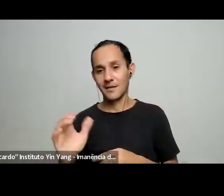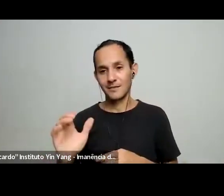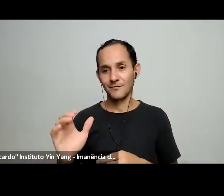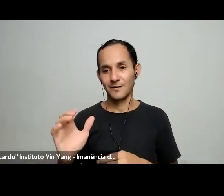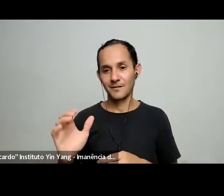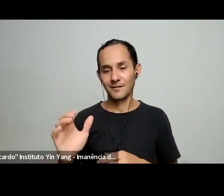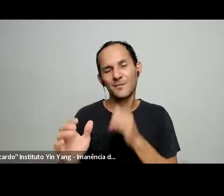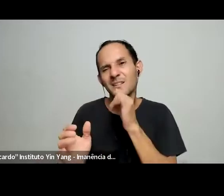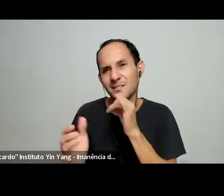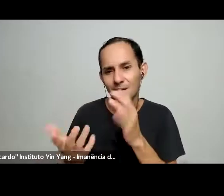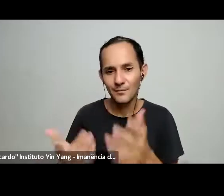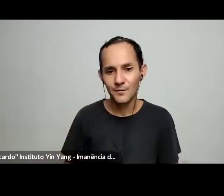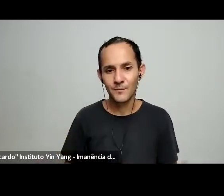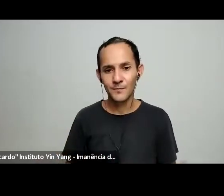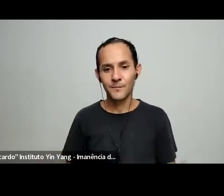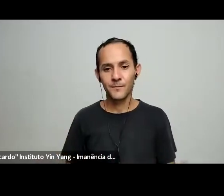exemplo. Enfim.